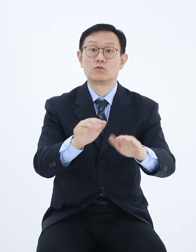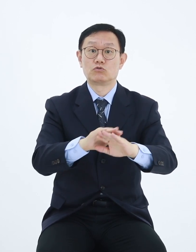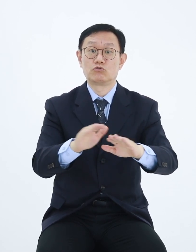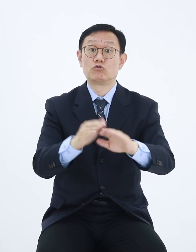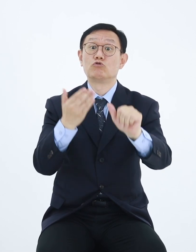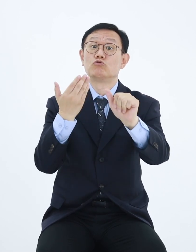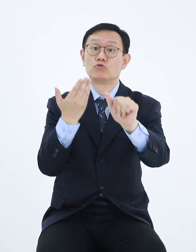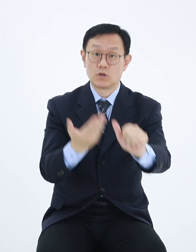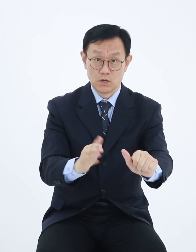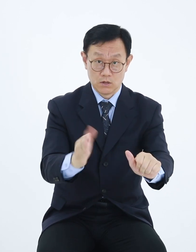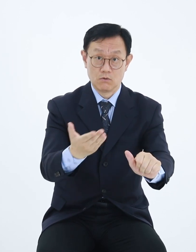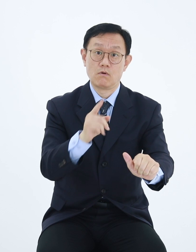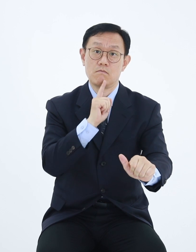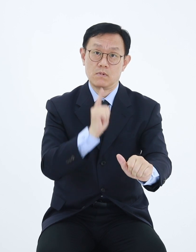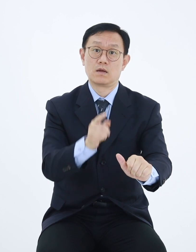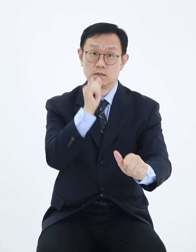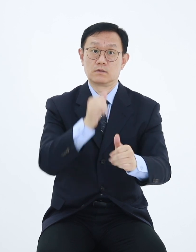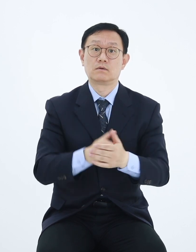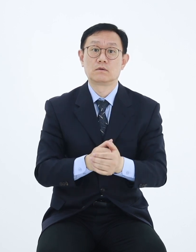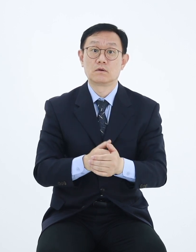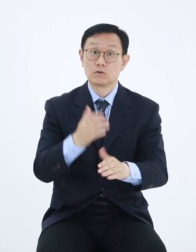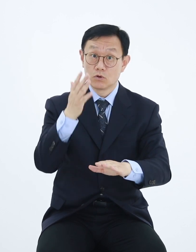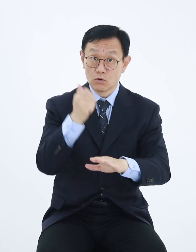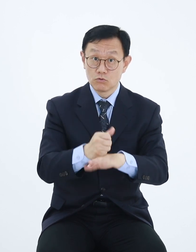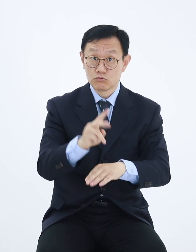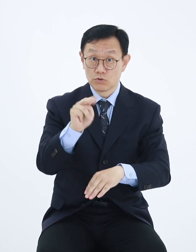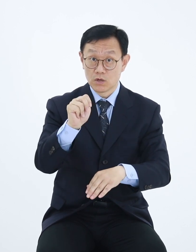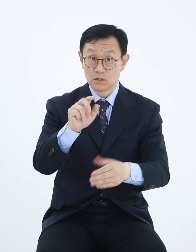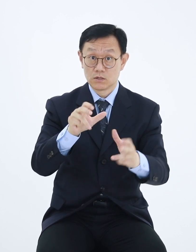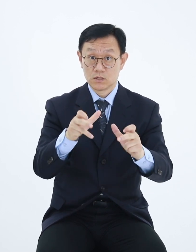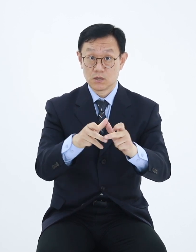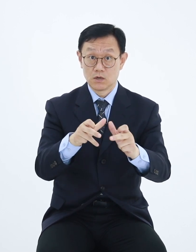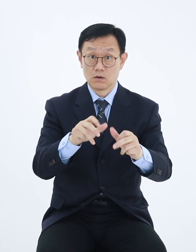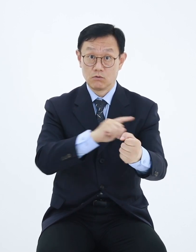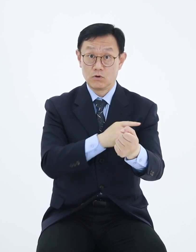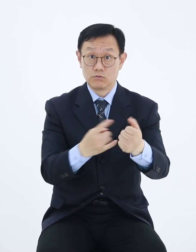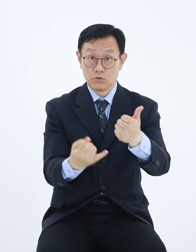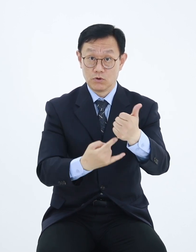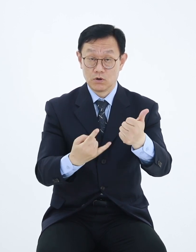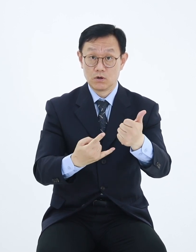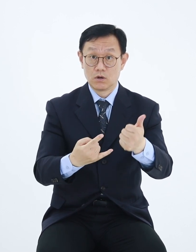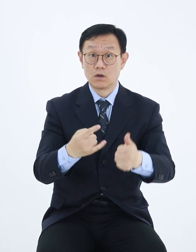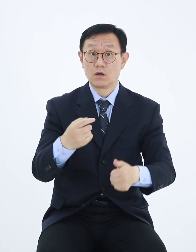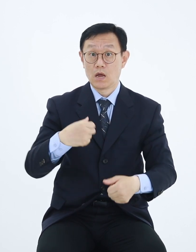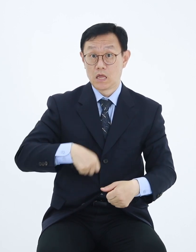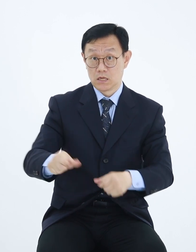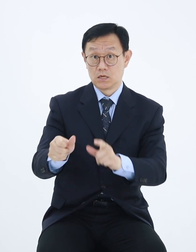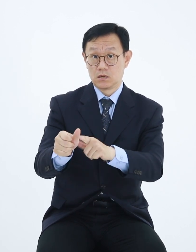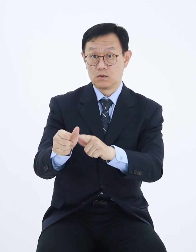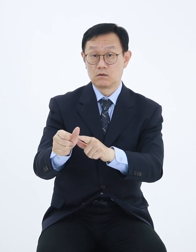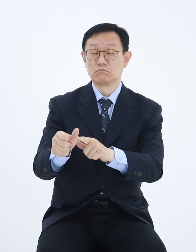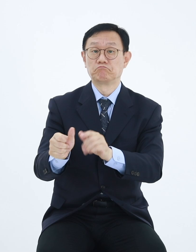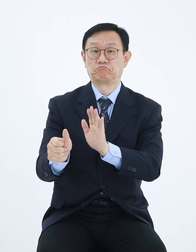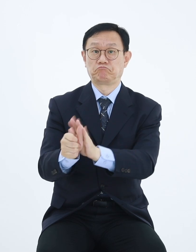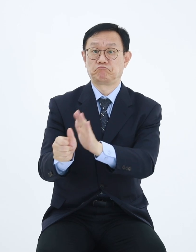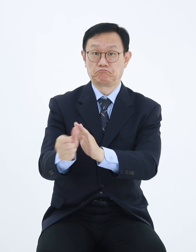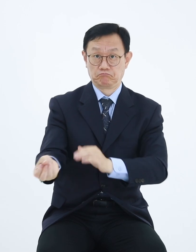의무가 있습니다 결국 유엔 장애인 권리위원회는 BC 편을 들어주었습니다 위원회는